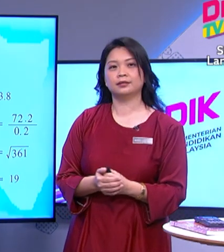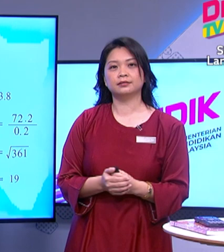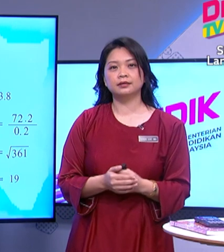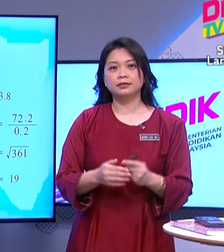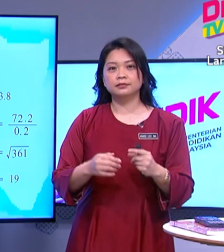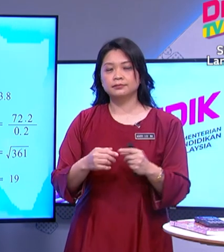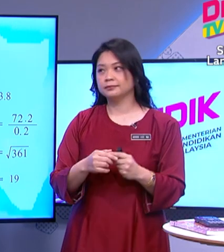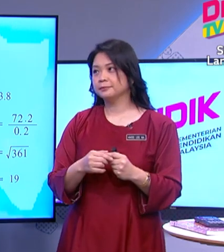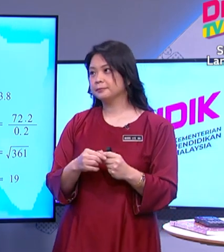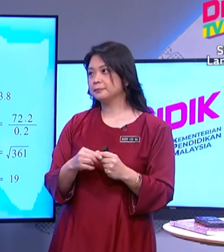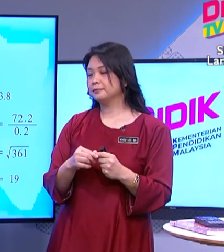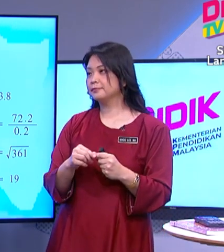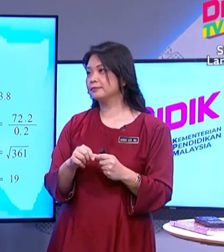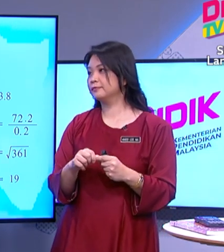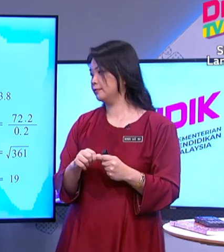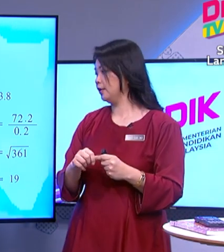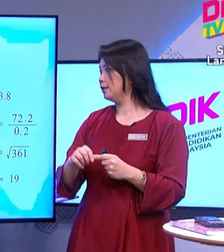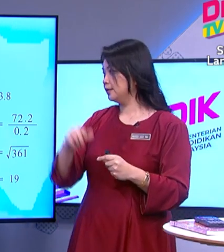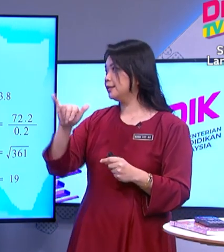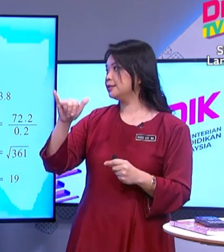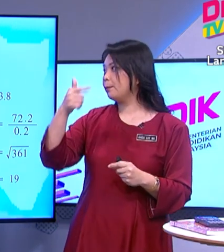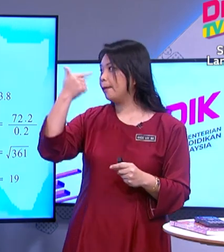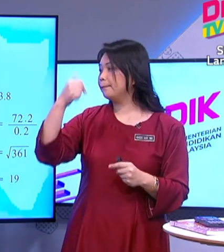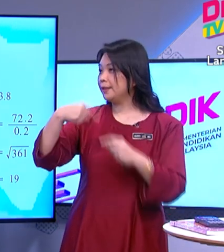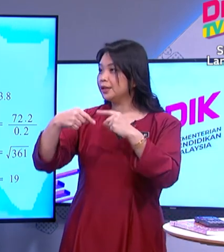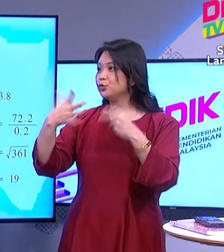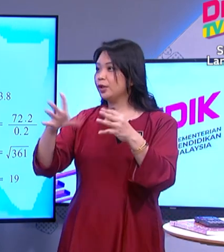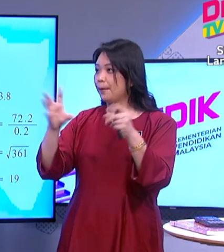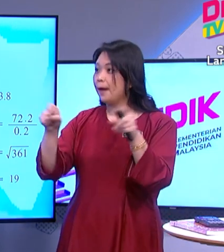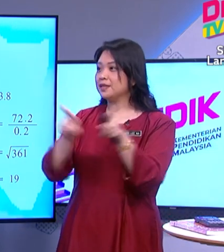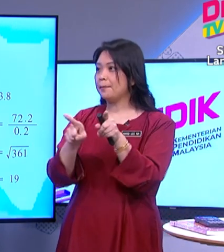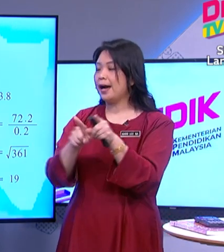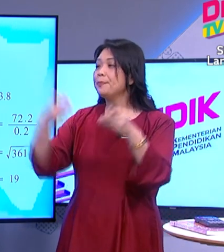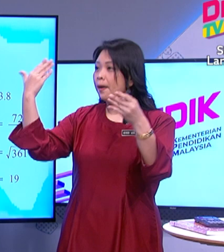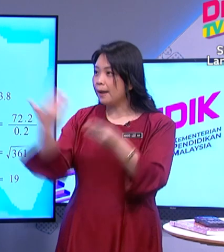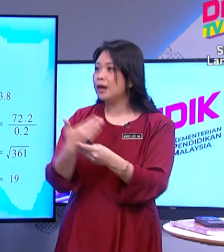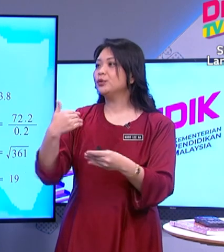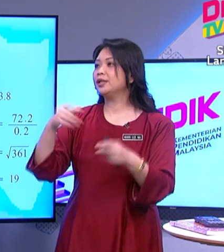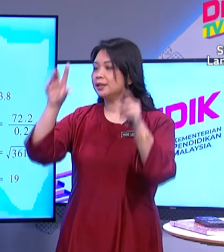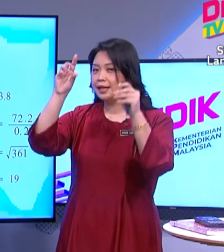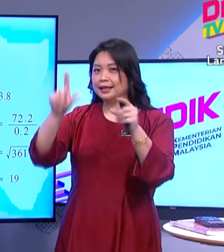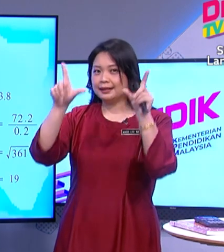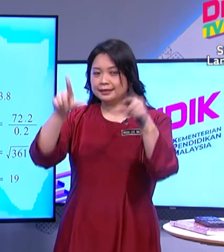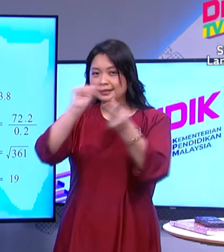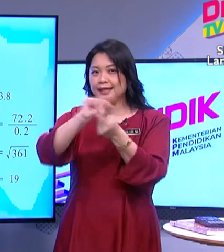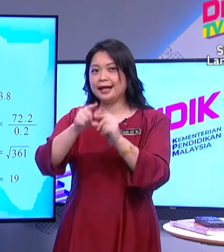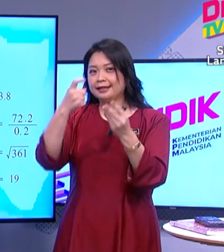adalah sama dengan 19 tempat bila jus dapat bersamaan baru kita gantikan